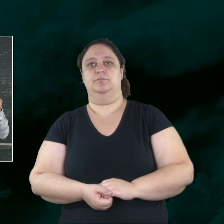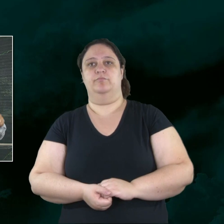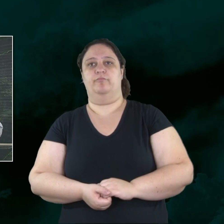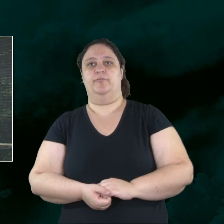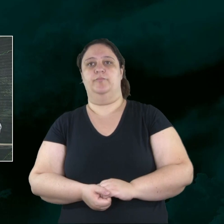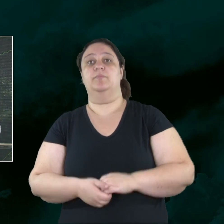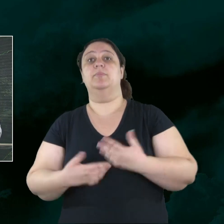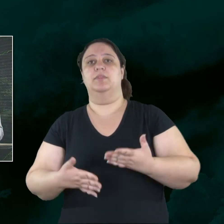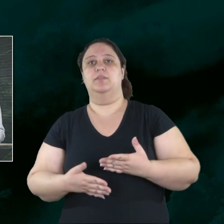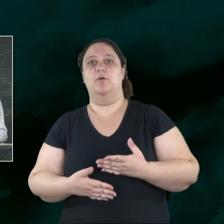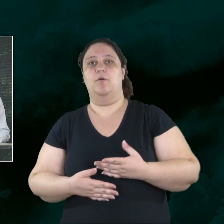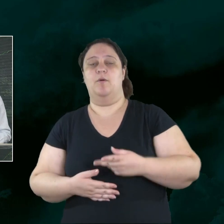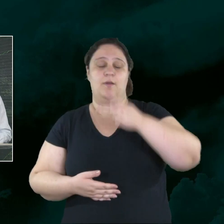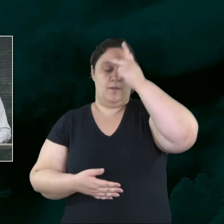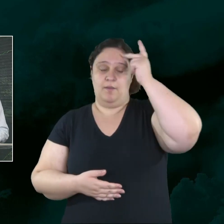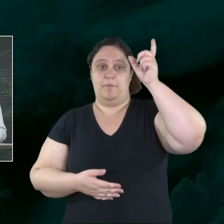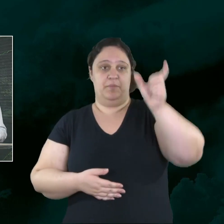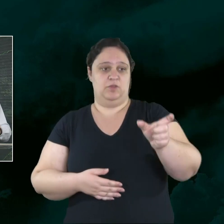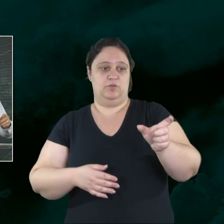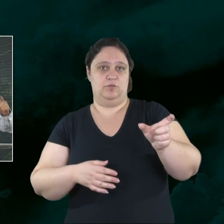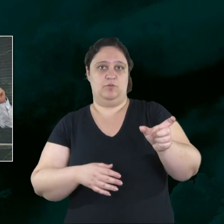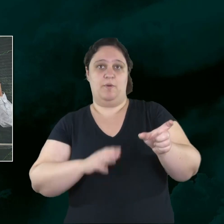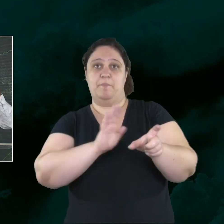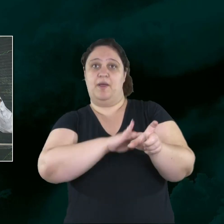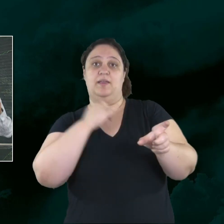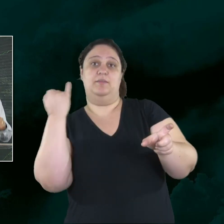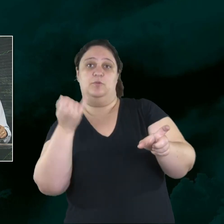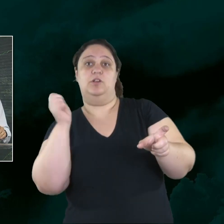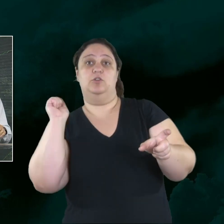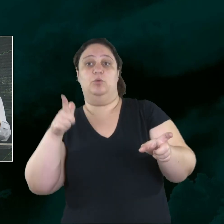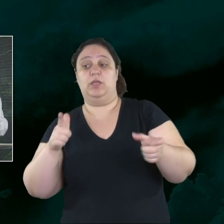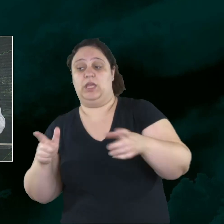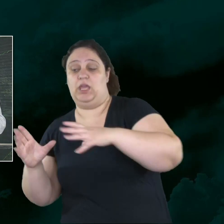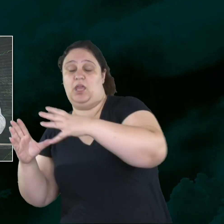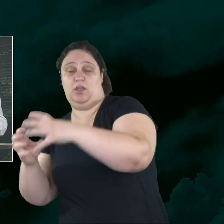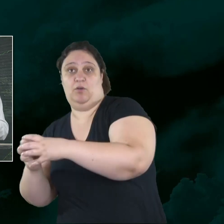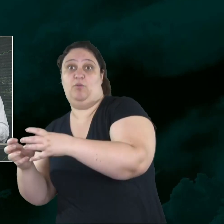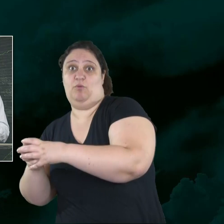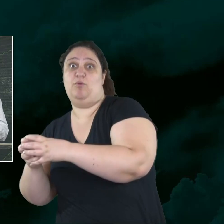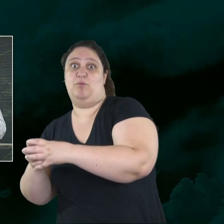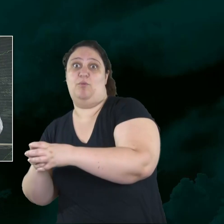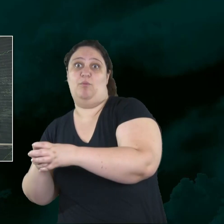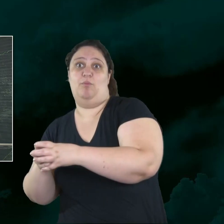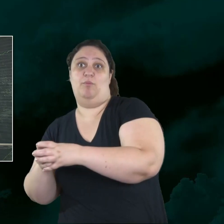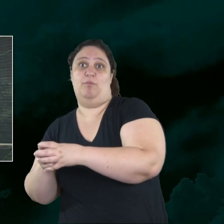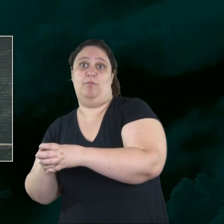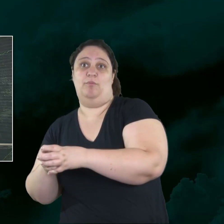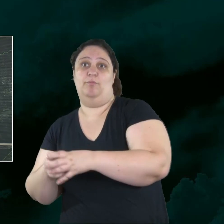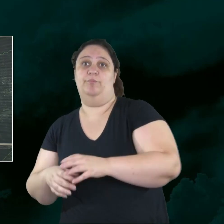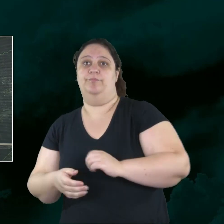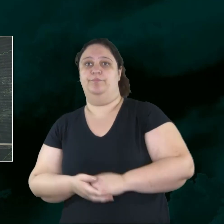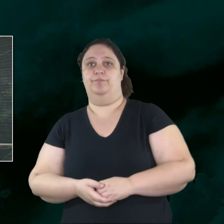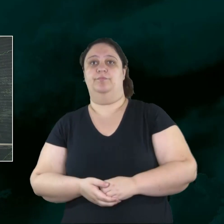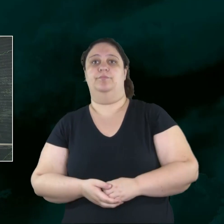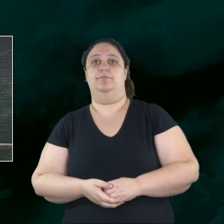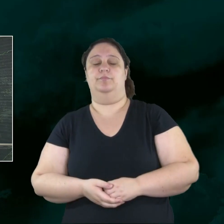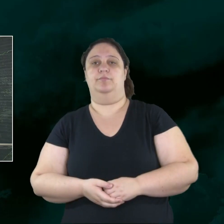o indivíduo passa a ser mais importante do que o coletivo. Na modernidade é uma era antes